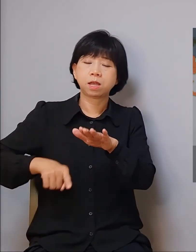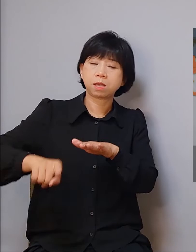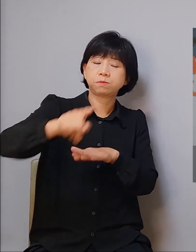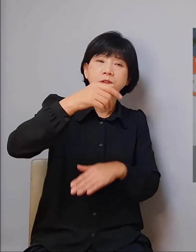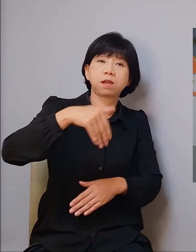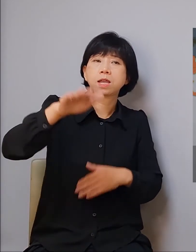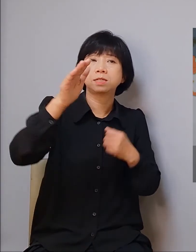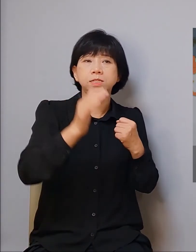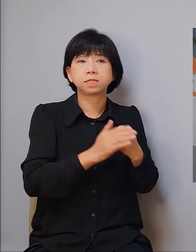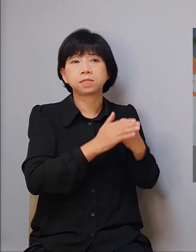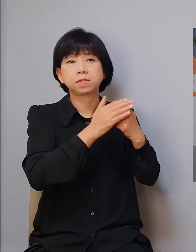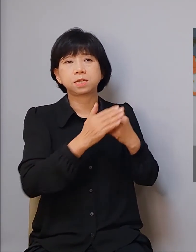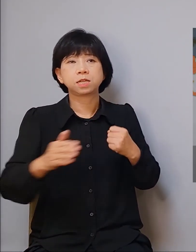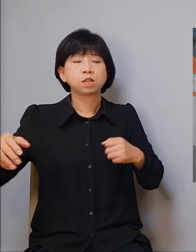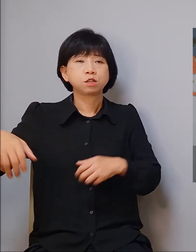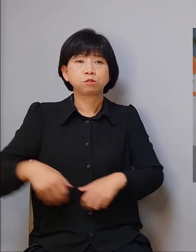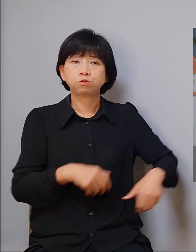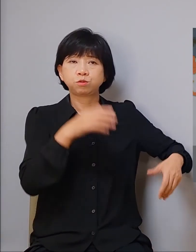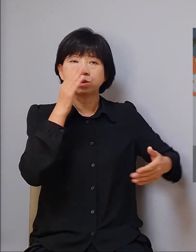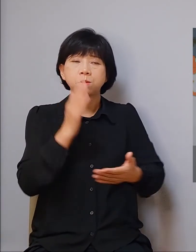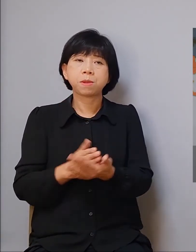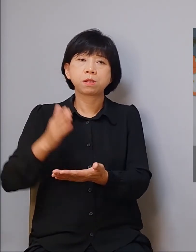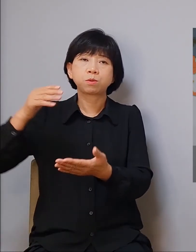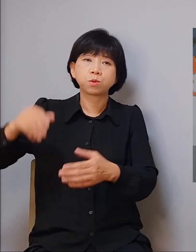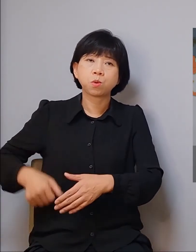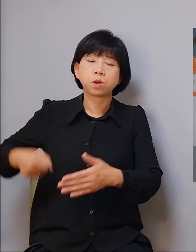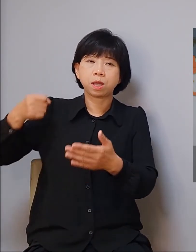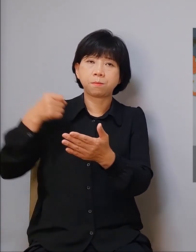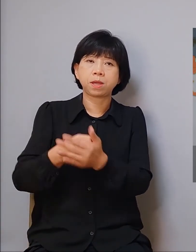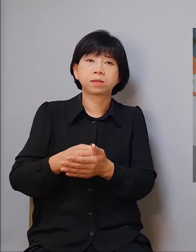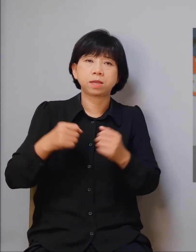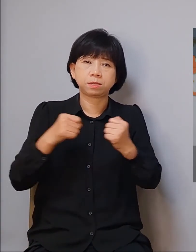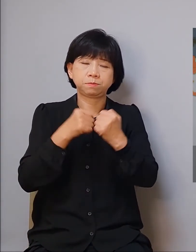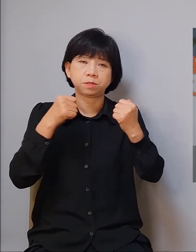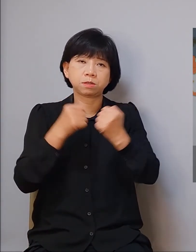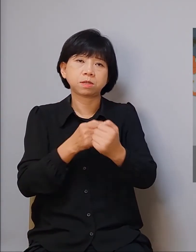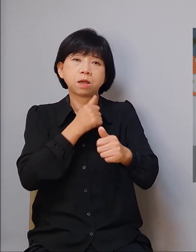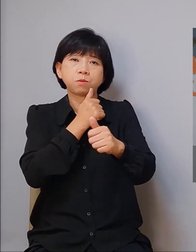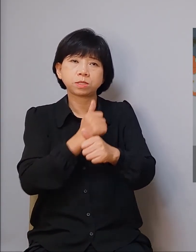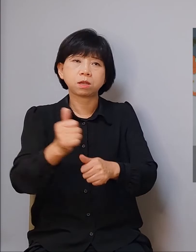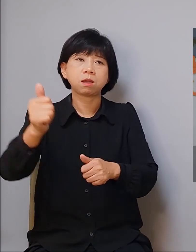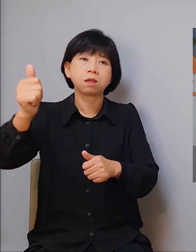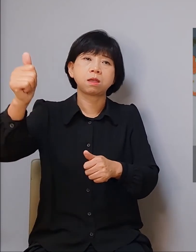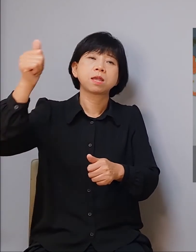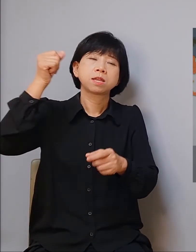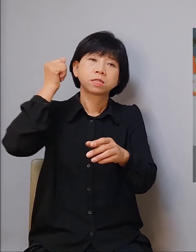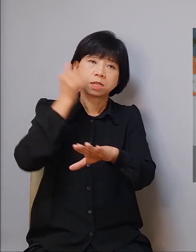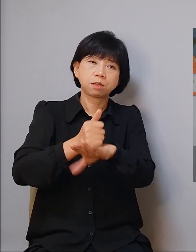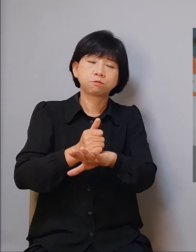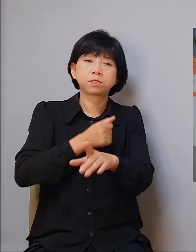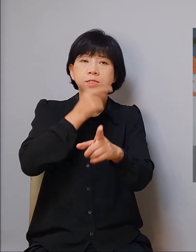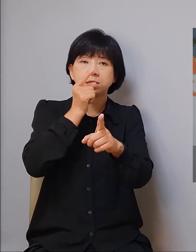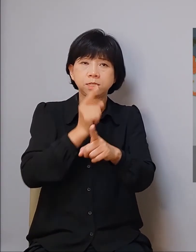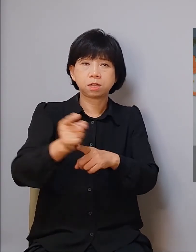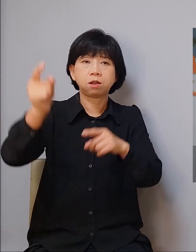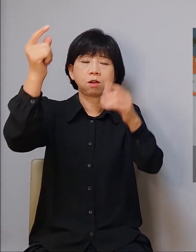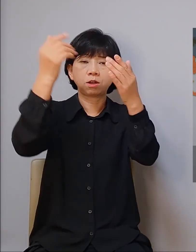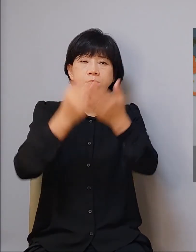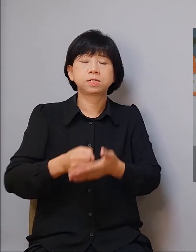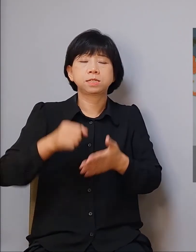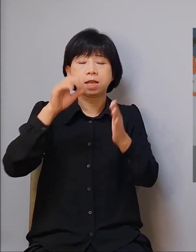예수 앞서가시니 주저 말고 용감하게 힘써 싸우세 최후